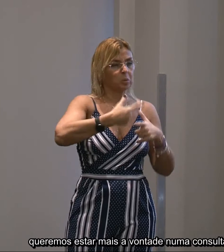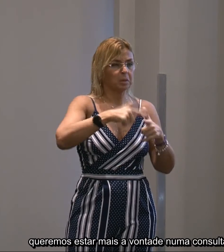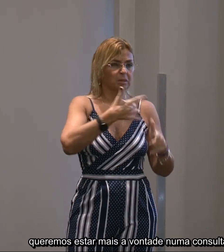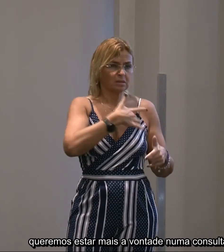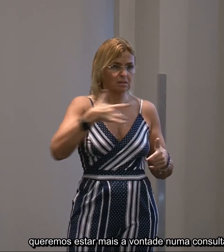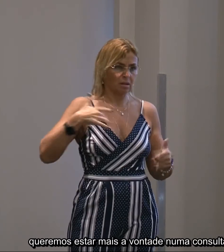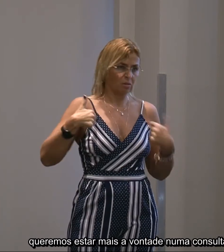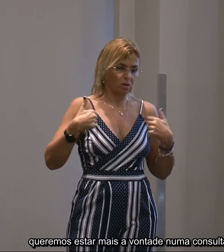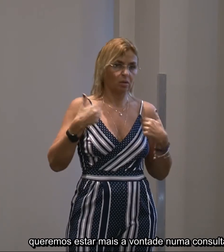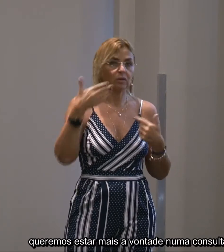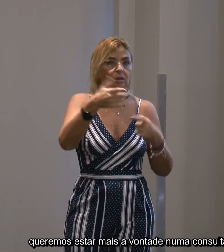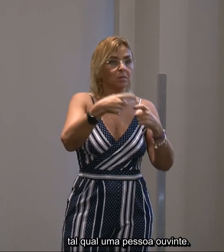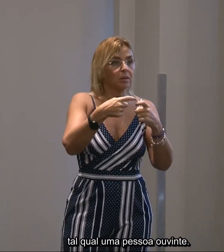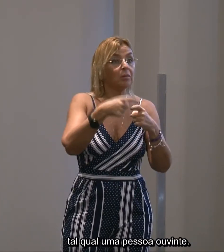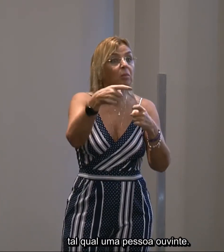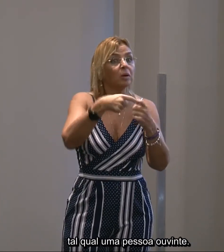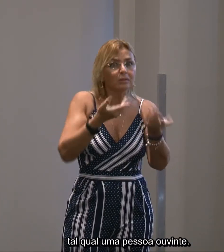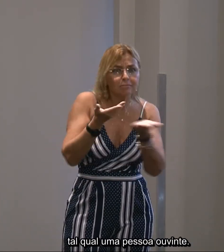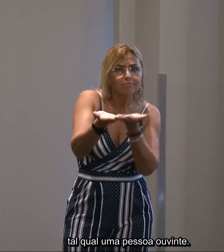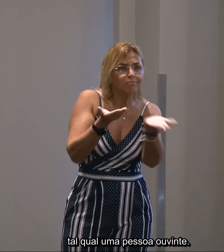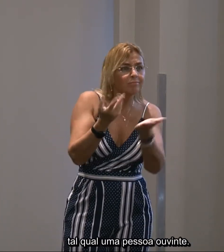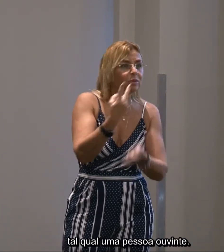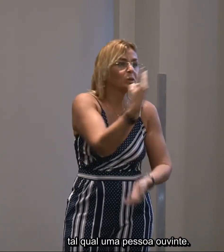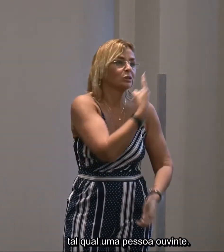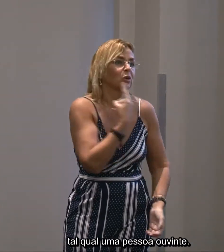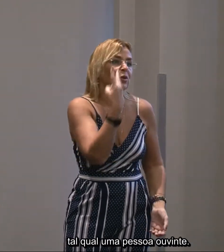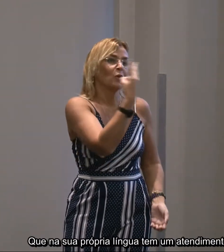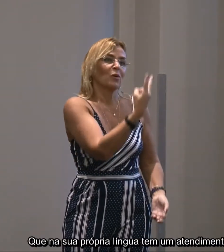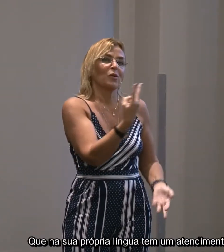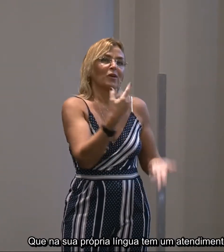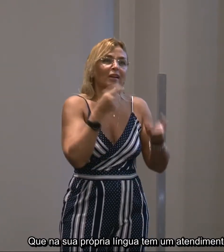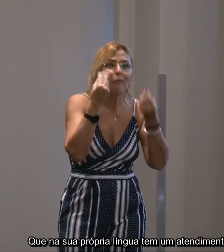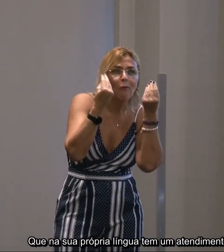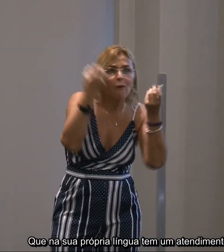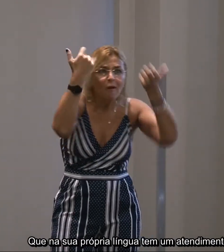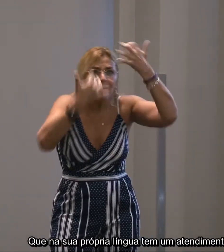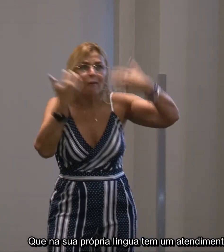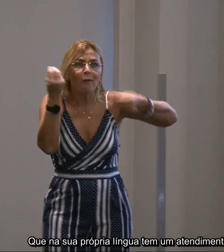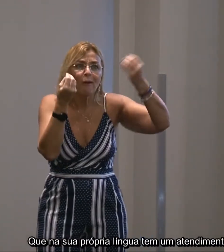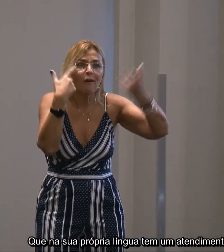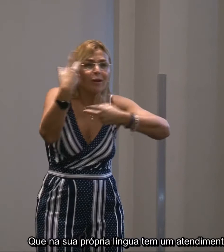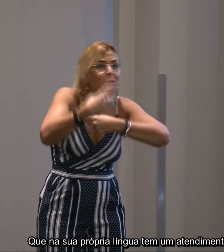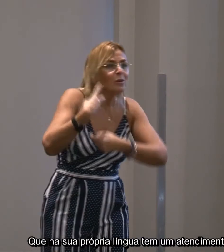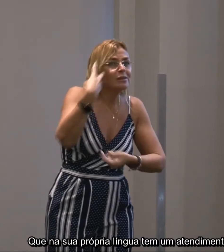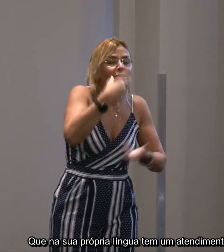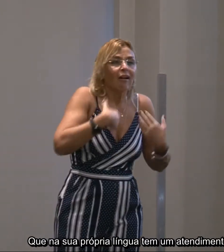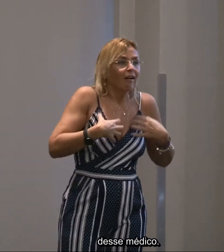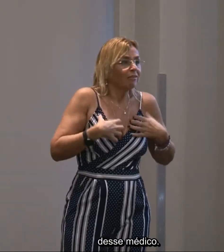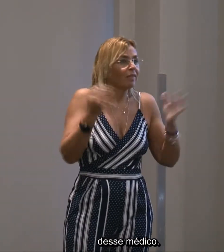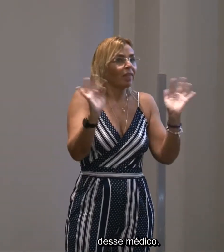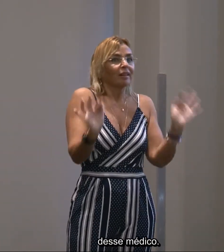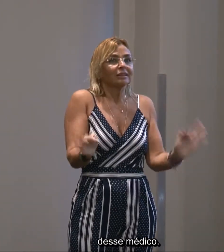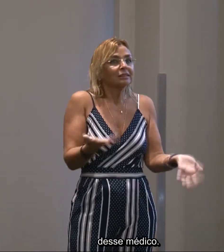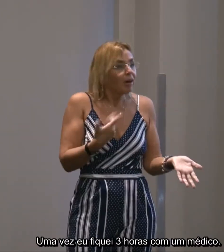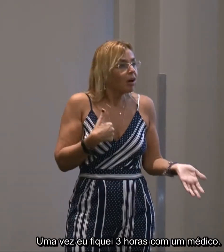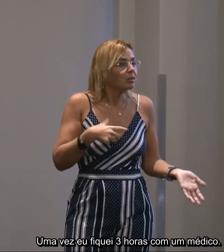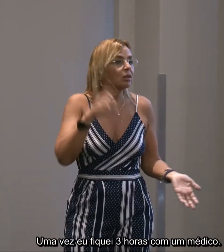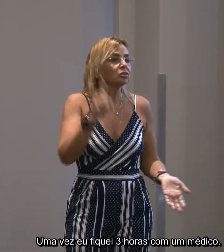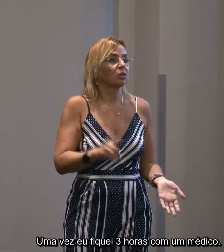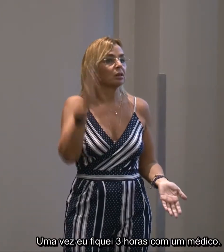à vontade numa consulta, tal qual uma pessoa ouvinte, na sua própria língua tem um atendimento com esse médico. Uma vez eu já fiquei